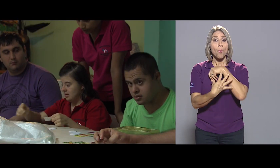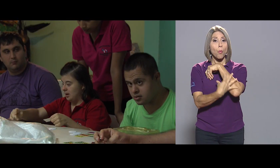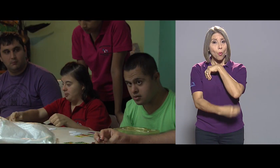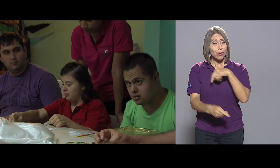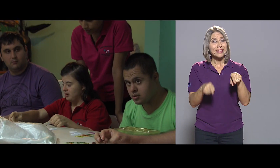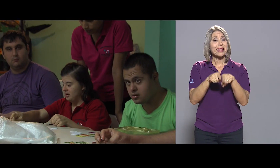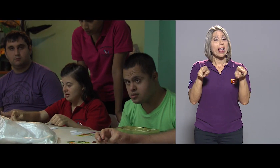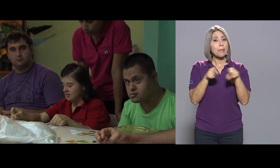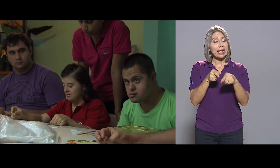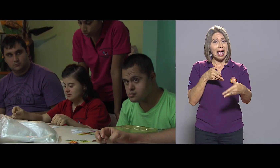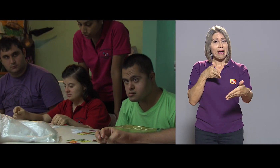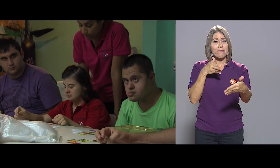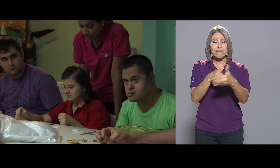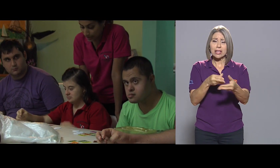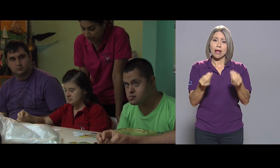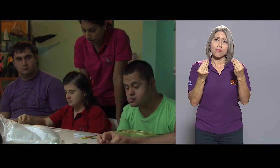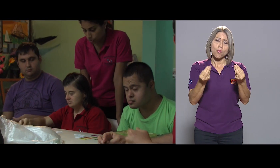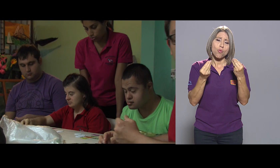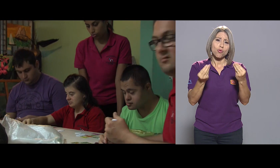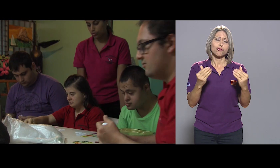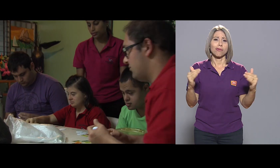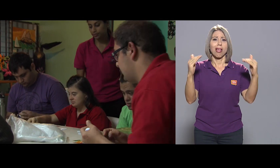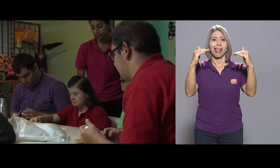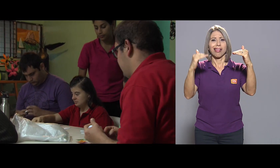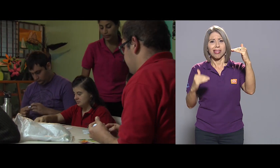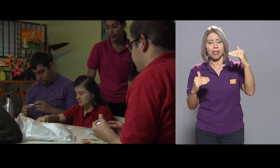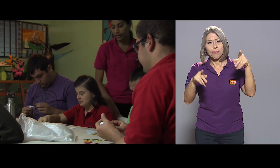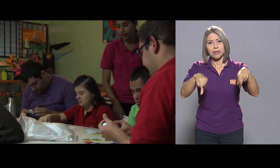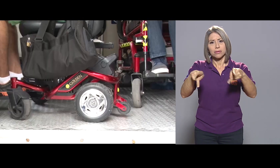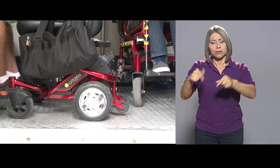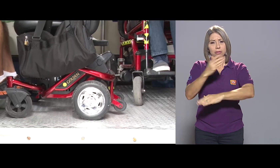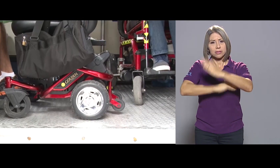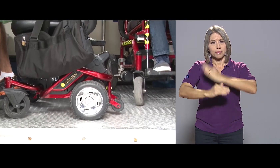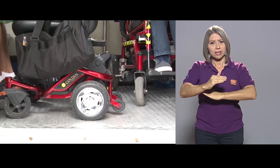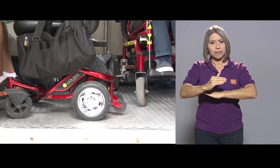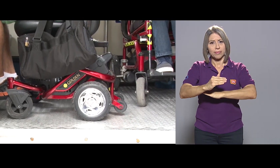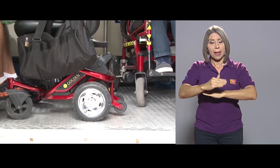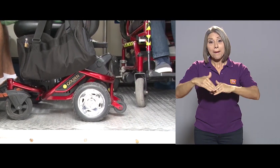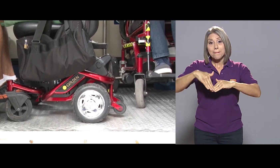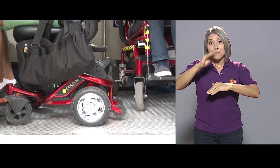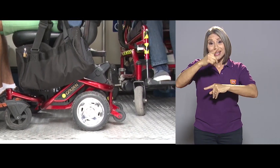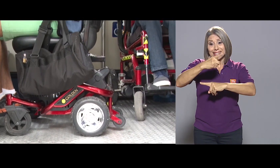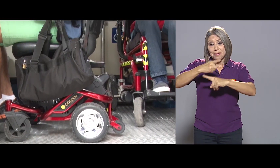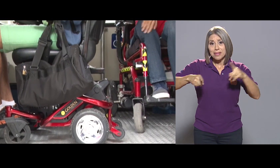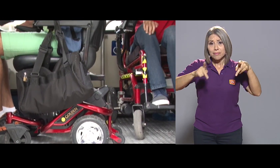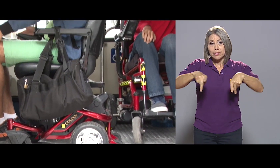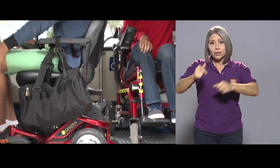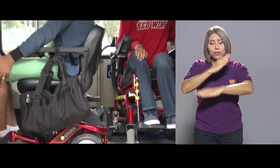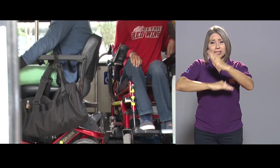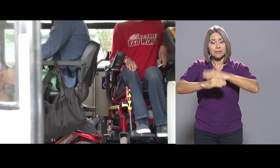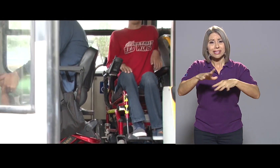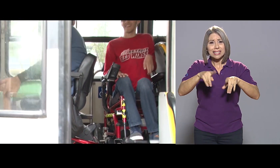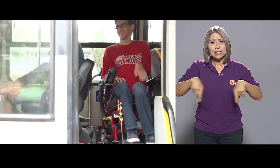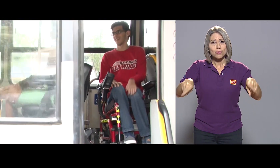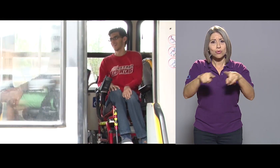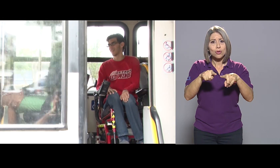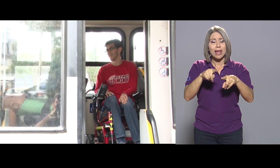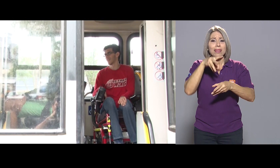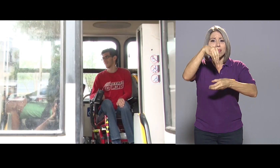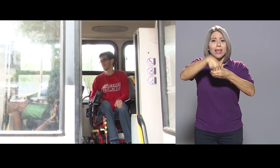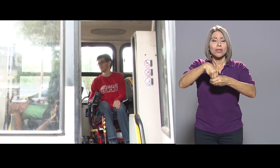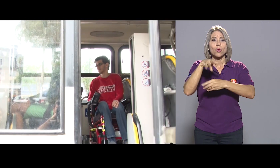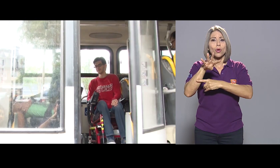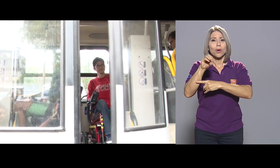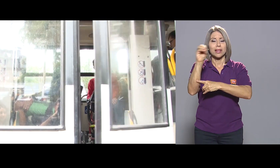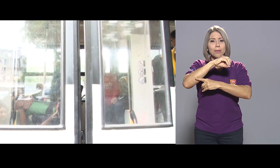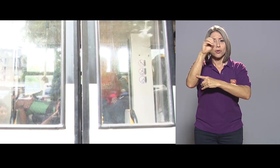pobreza también afecta de manera desproporcionada a las personas con discapacidad. Más de la mitad de esta población se concentra en el 40% de